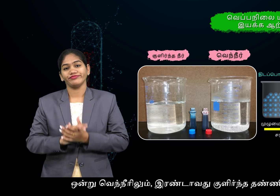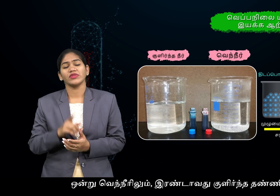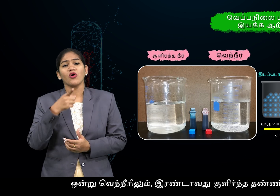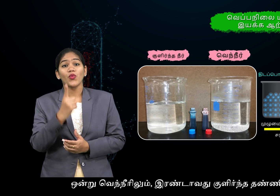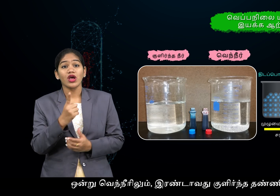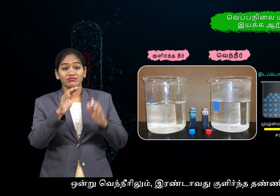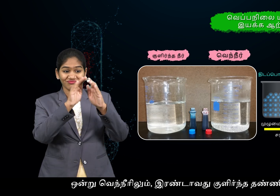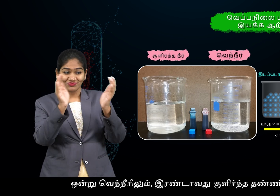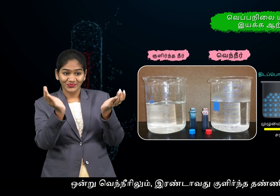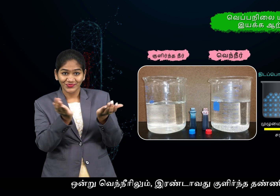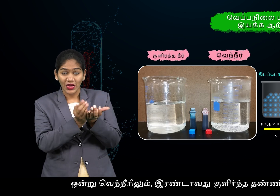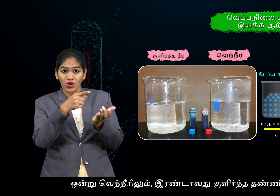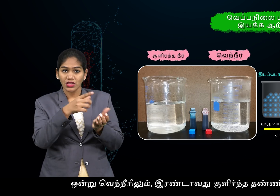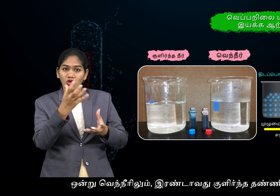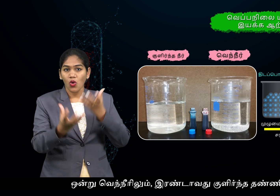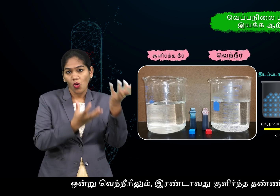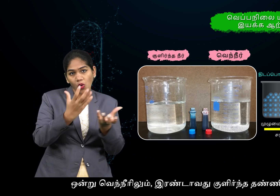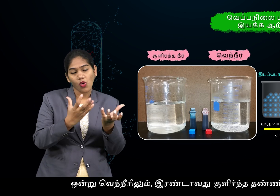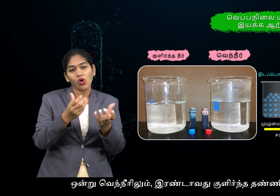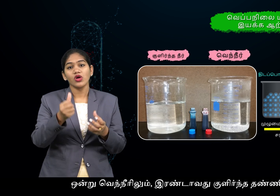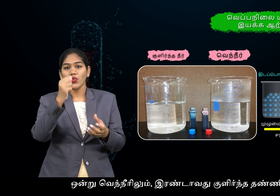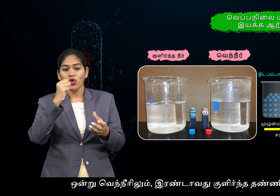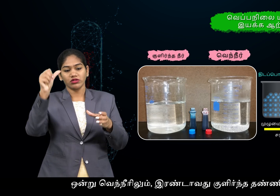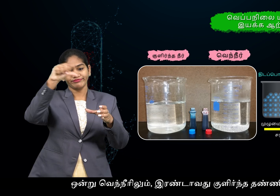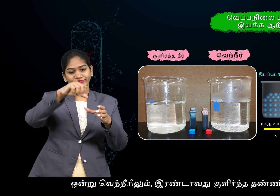ஒன்று வெந்நீரிலும் இரண்டாவது குளிர்ந்த தண்ணீரிலும்